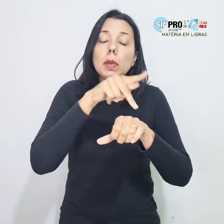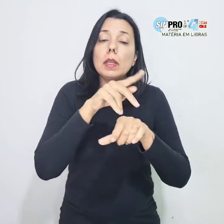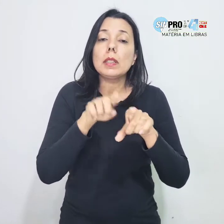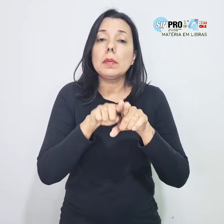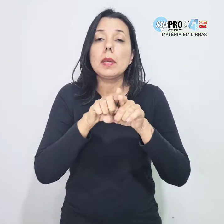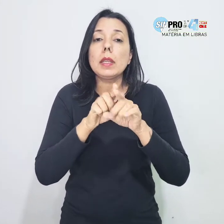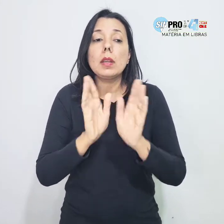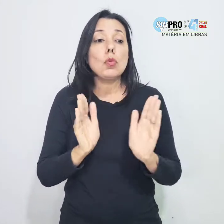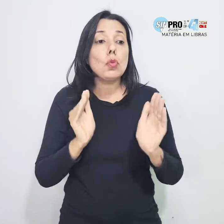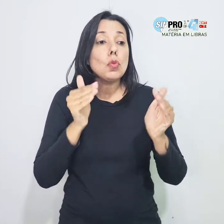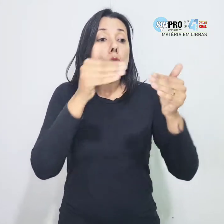atingiu seu pico.